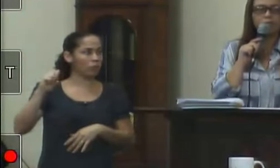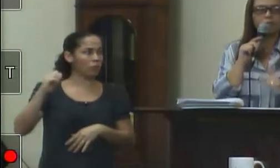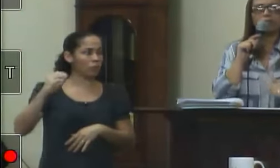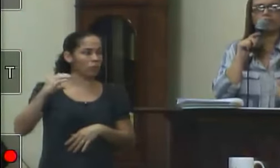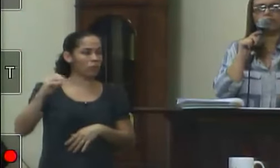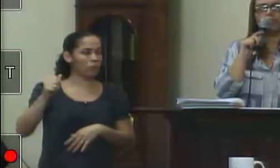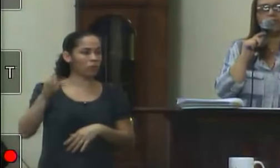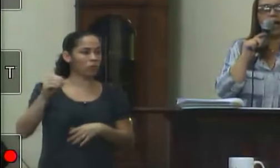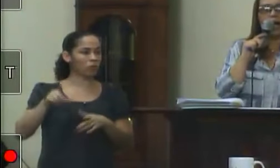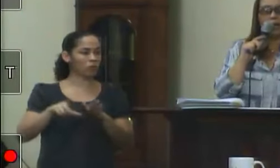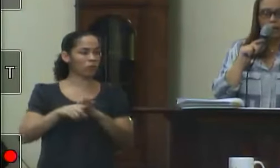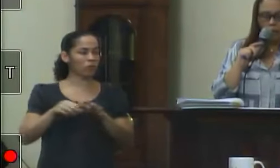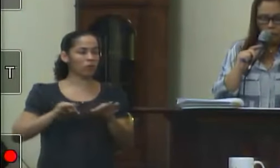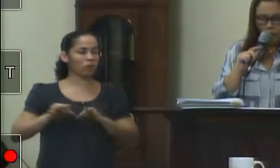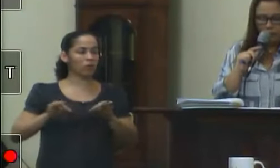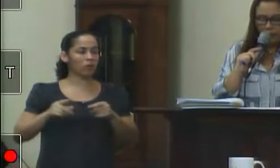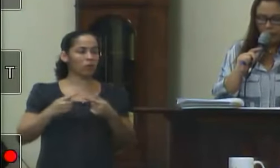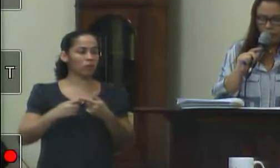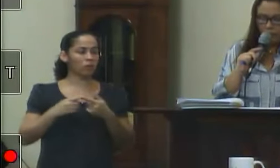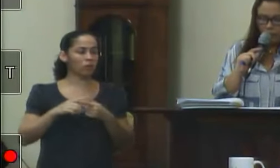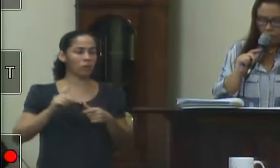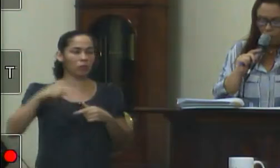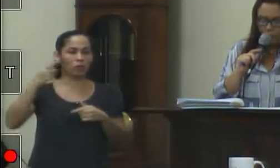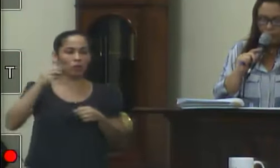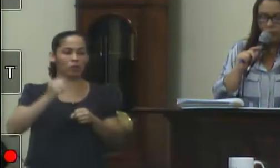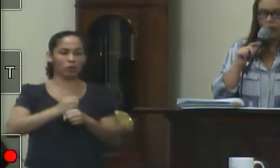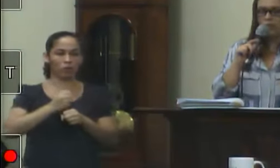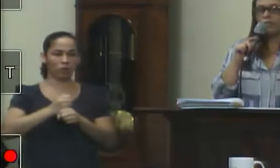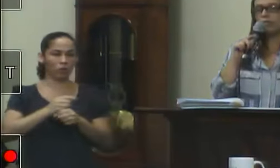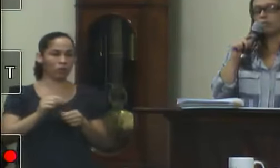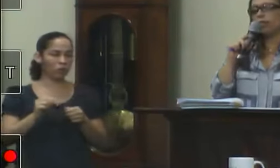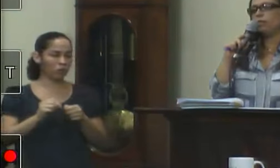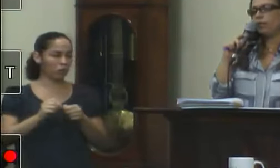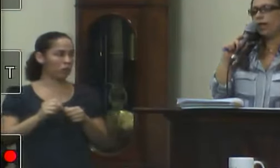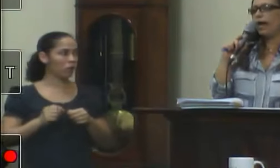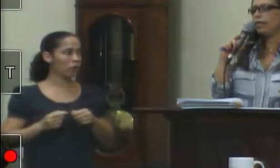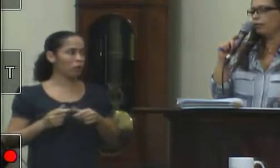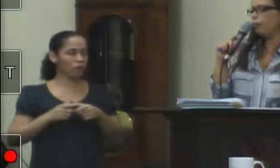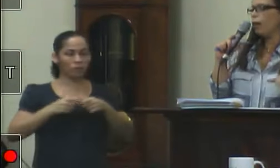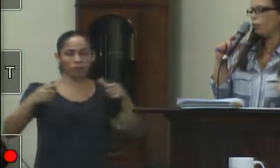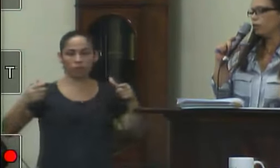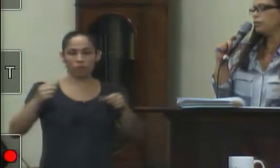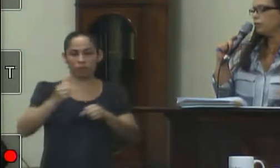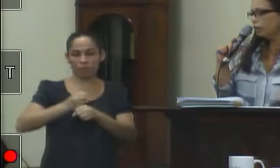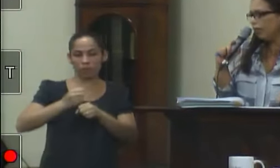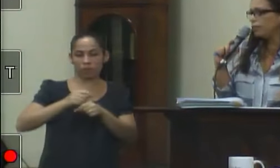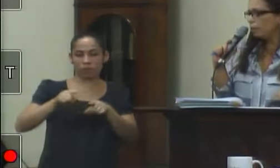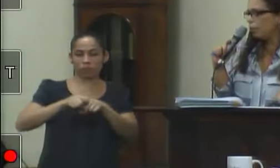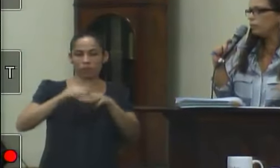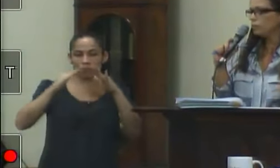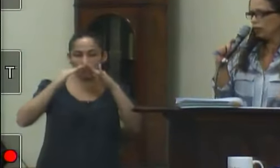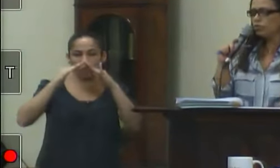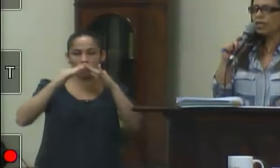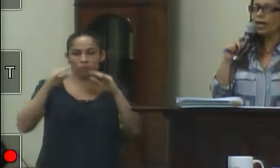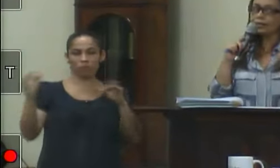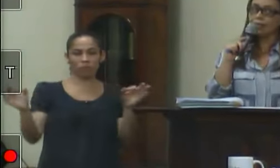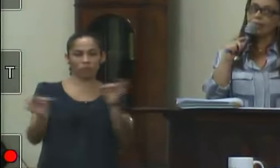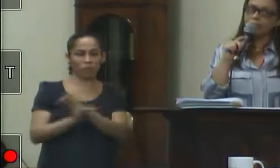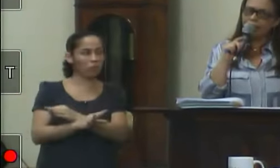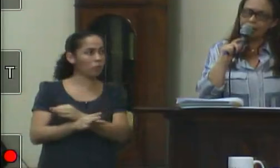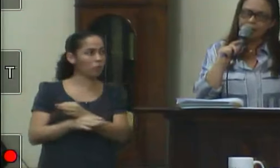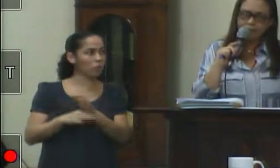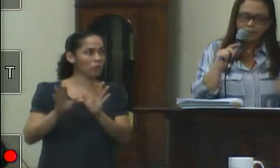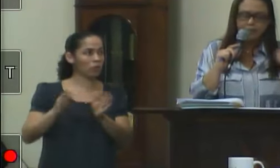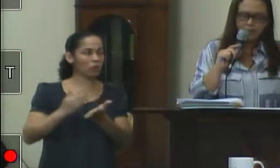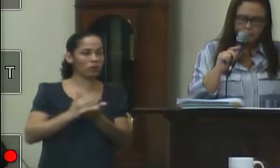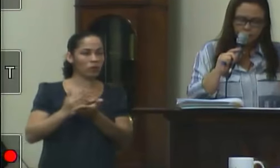mas nós vamos utilizar um outro recurso nosso, nós vamos ampliar e reformar o projeto também, está pronto, já deu